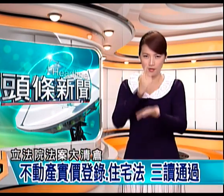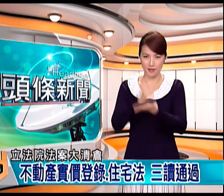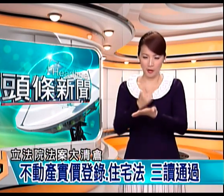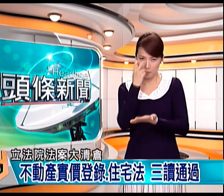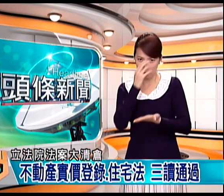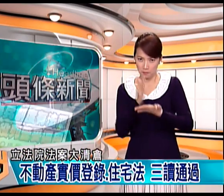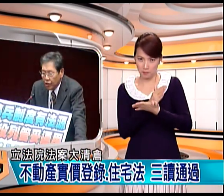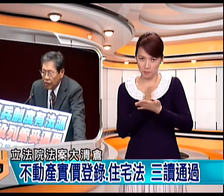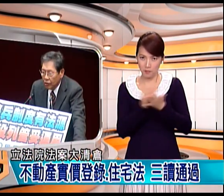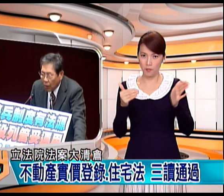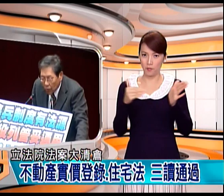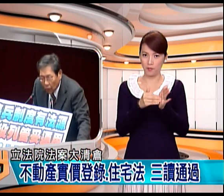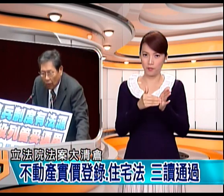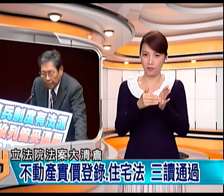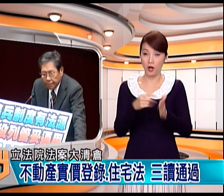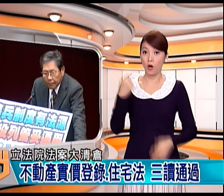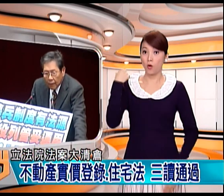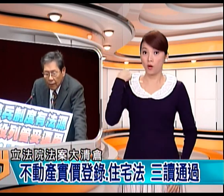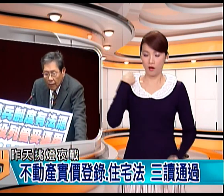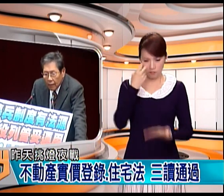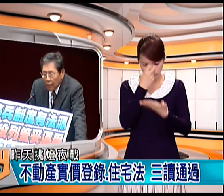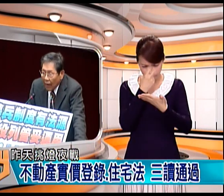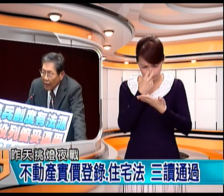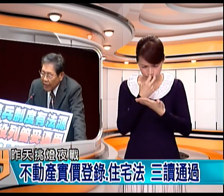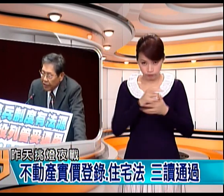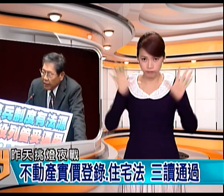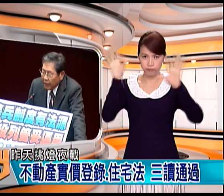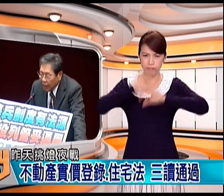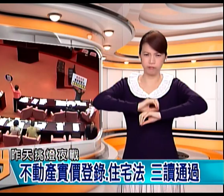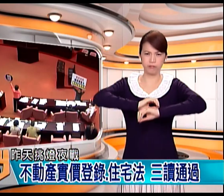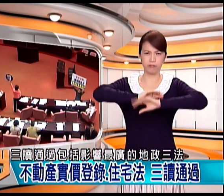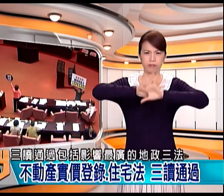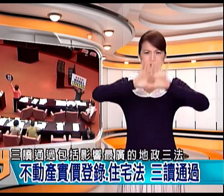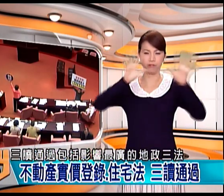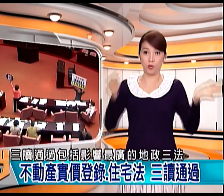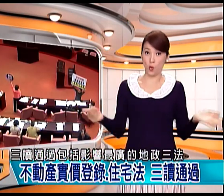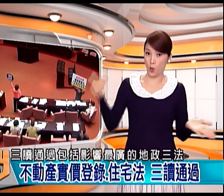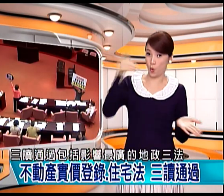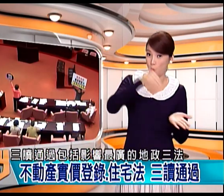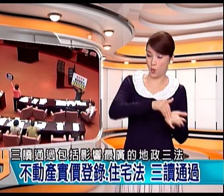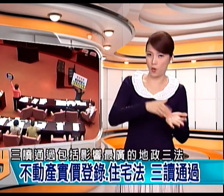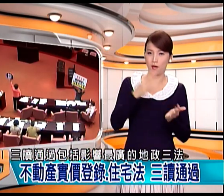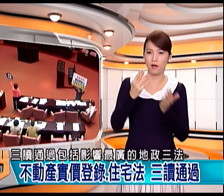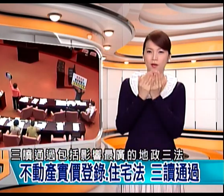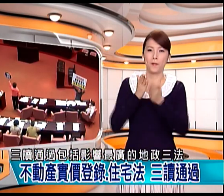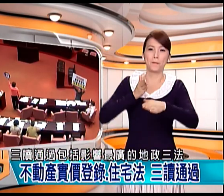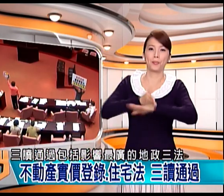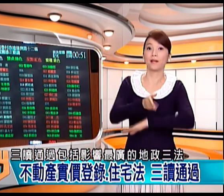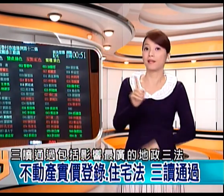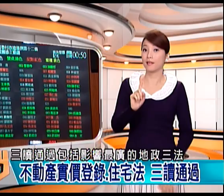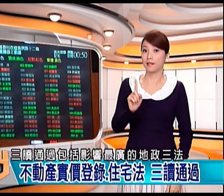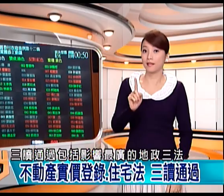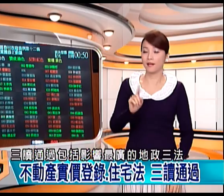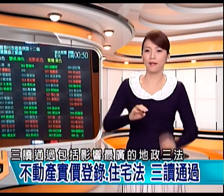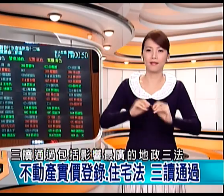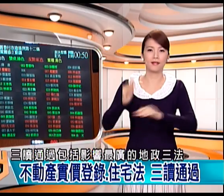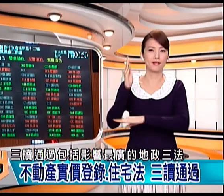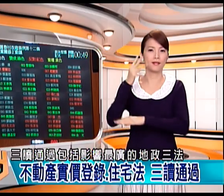法院法案大清仓，昨天挑灯夜战三读通过了包括影响最广的地政三